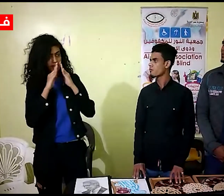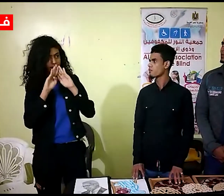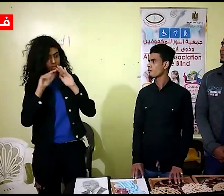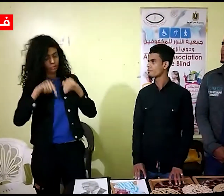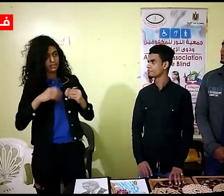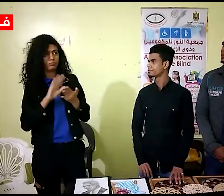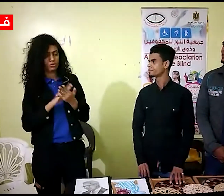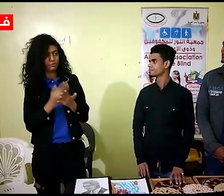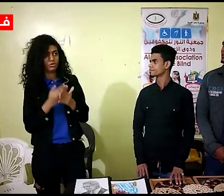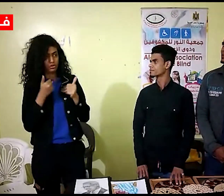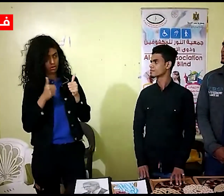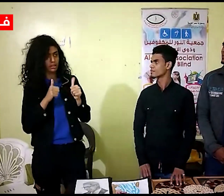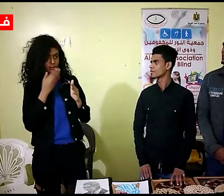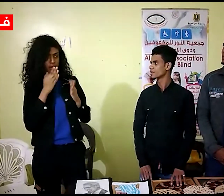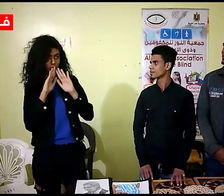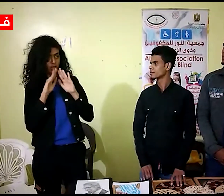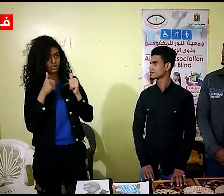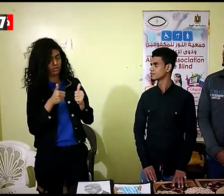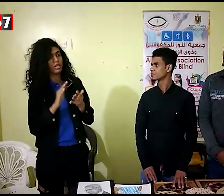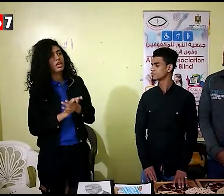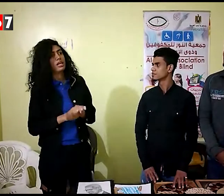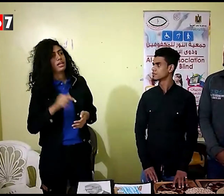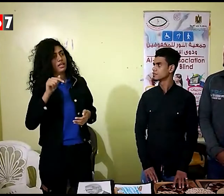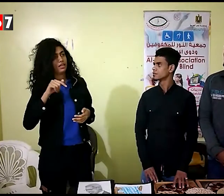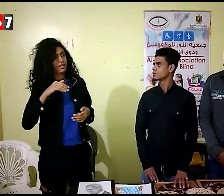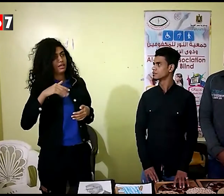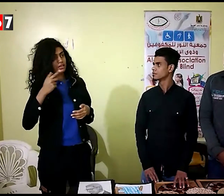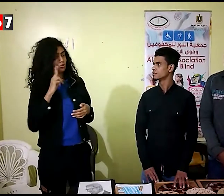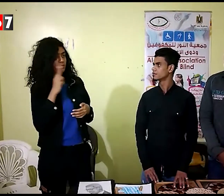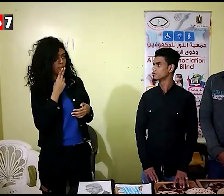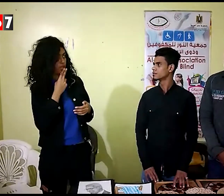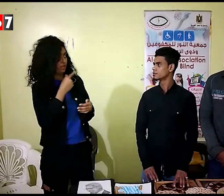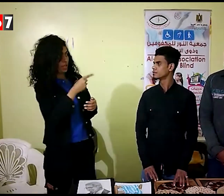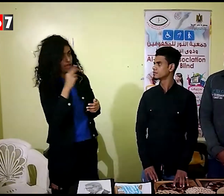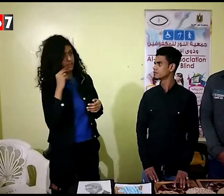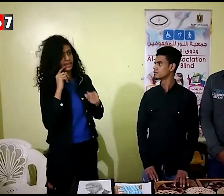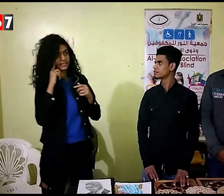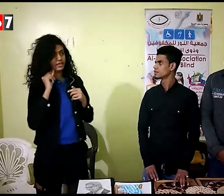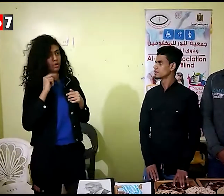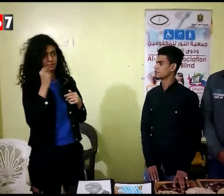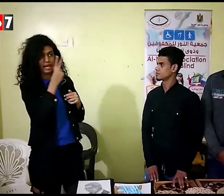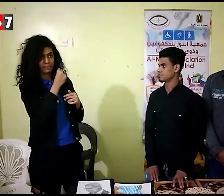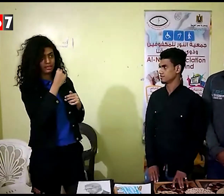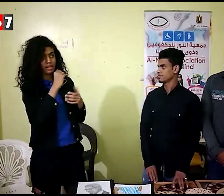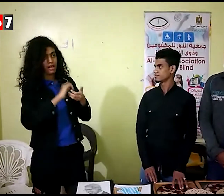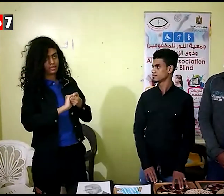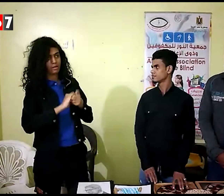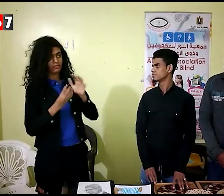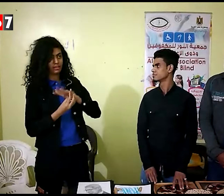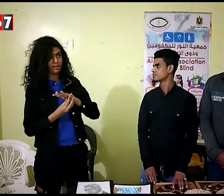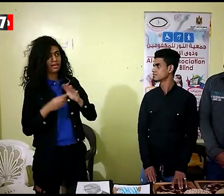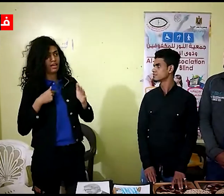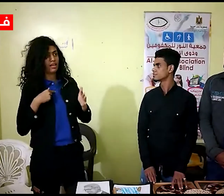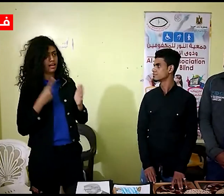وأول ما دخلت الجامعة اتعرفت على الصم والبكم، كنت حابة إن أنا أتعرف عليهم فتعرفت عليهم وبقينا صحاب جدا يعني. انا مش